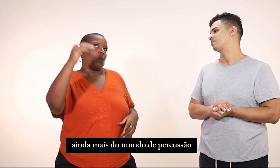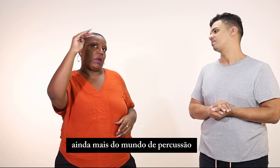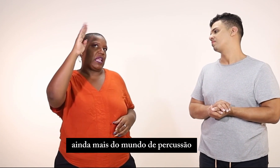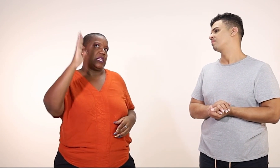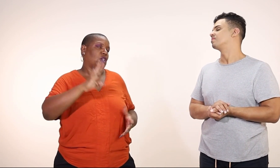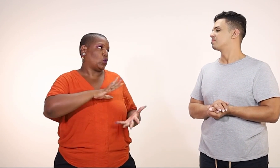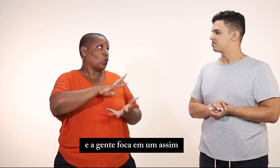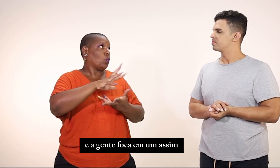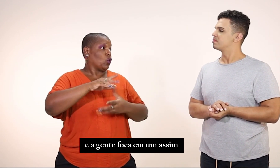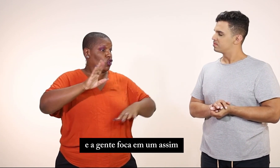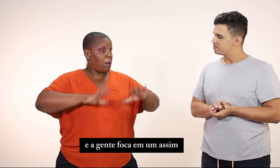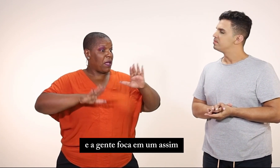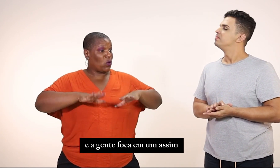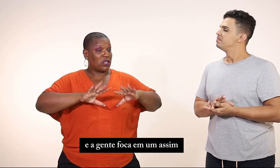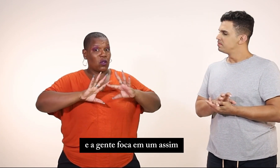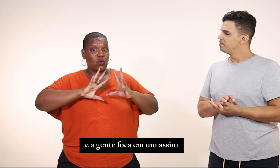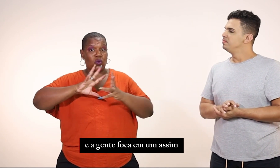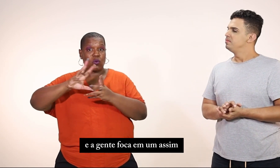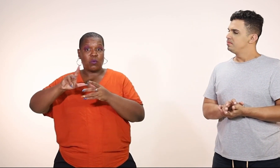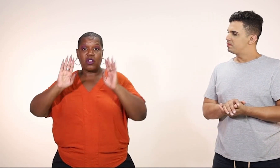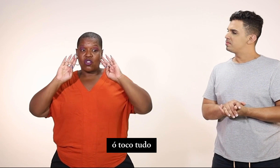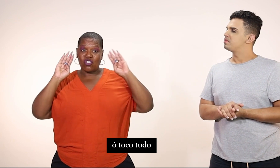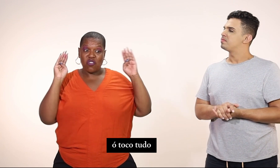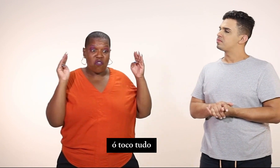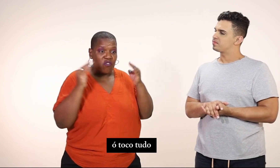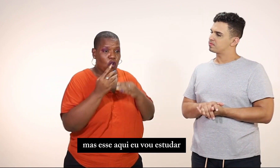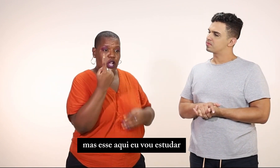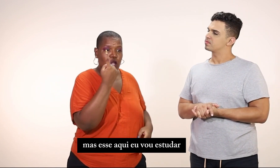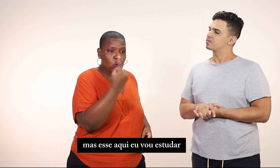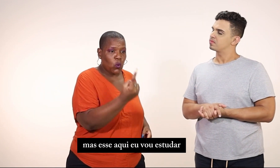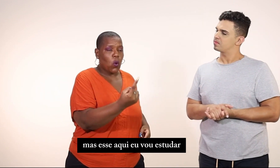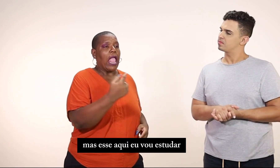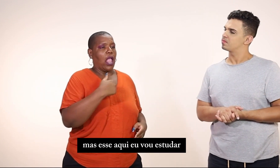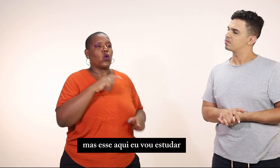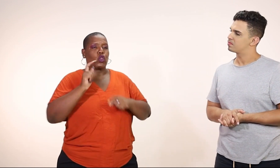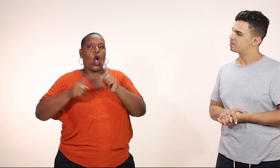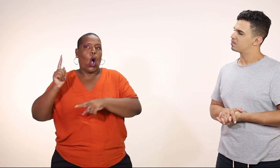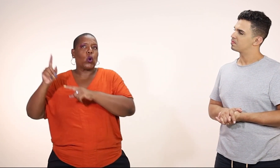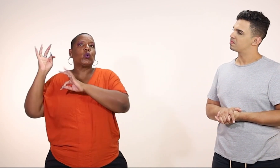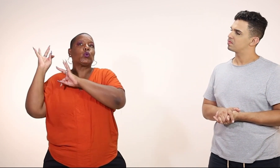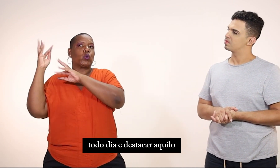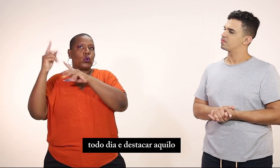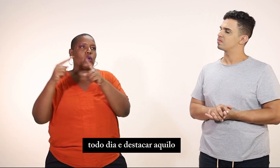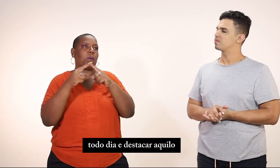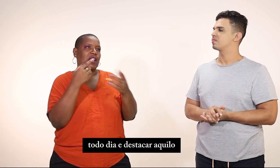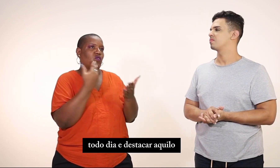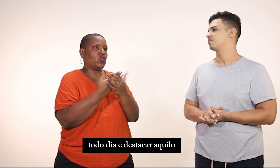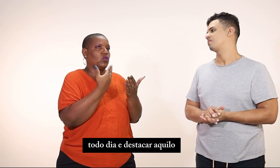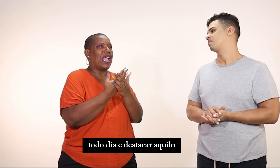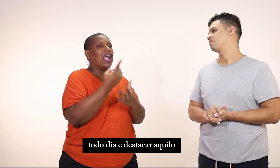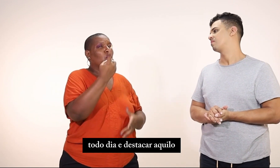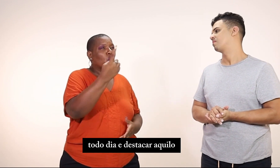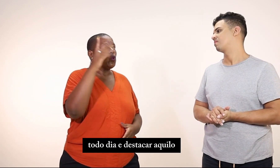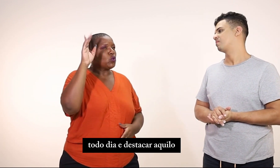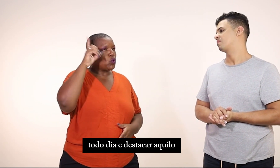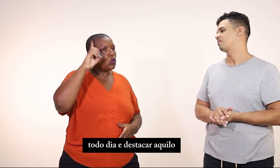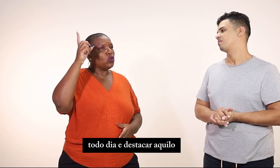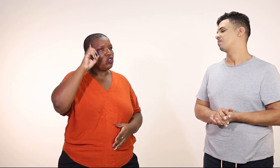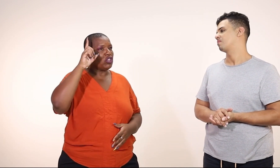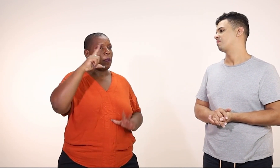percussão, e a gente foca em um, assim. Toco tudo, mas esse aqui eu vou estudar todo dia e destacar naquilo. Que é o